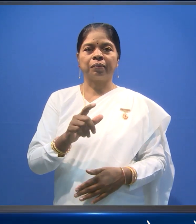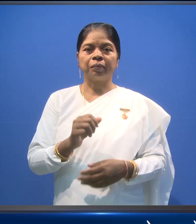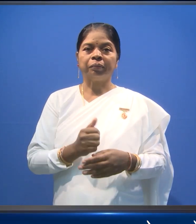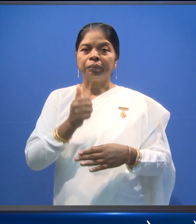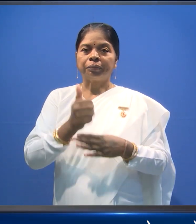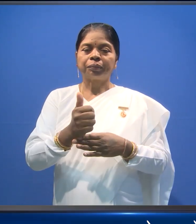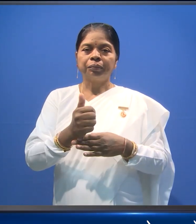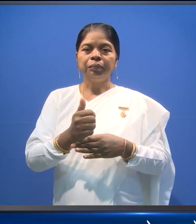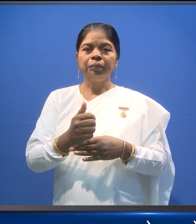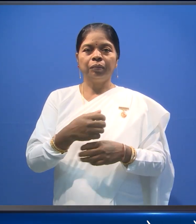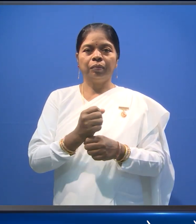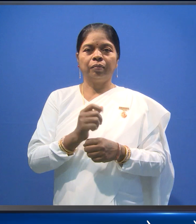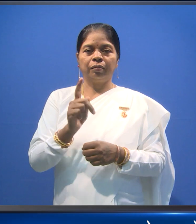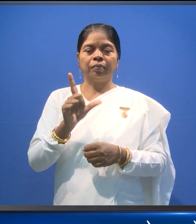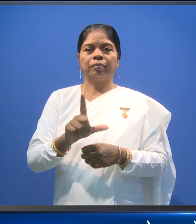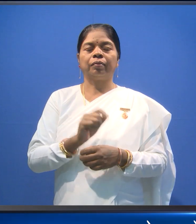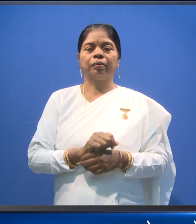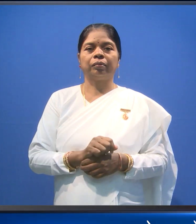अग्रेसर होण्याची कला.